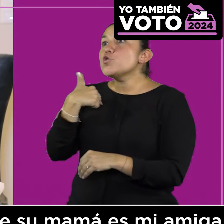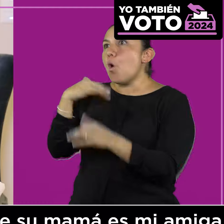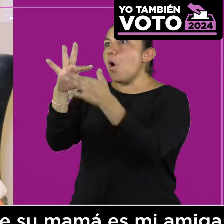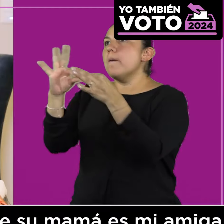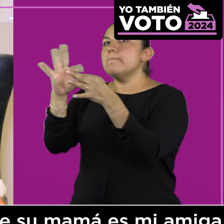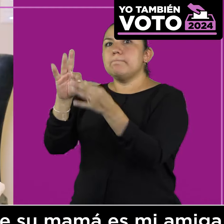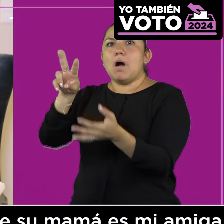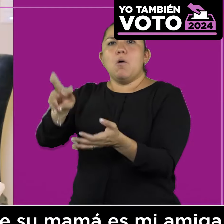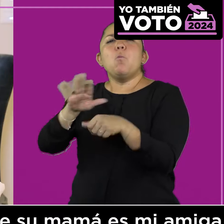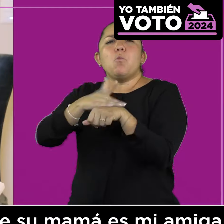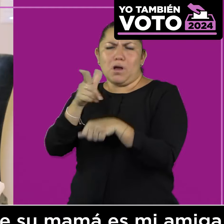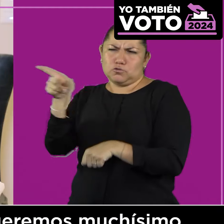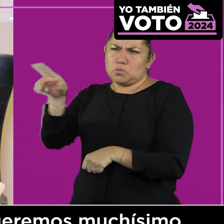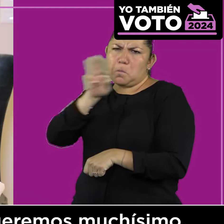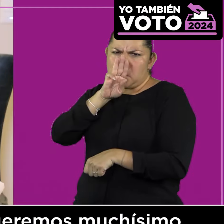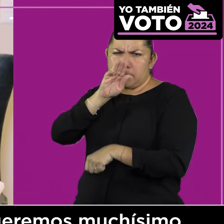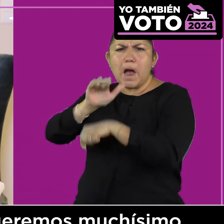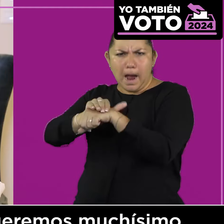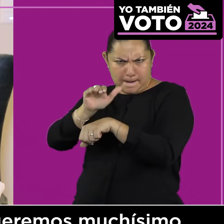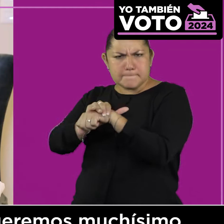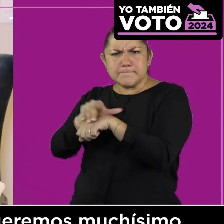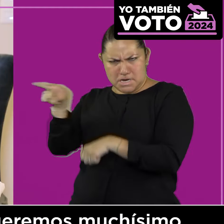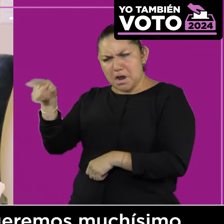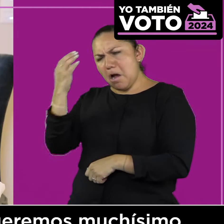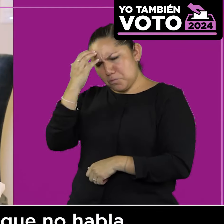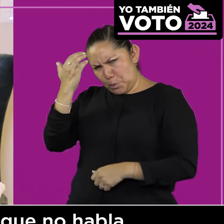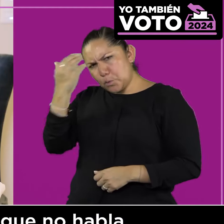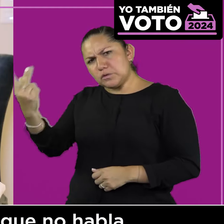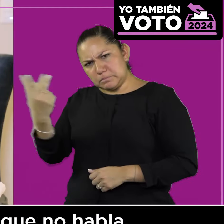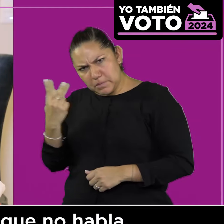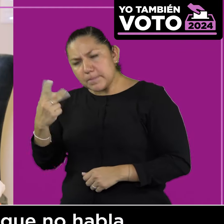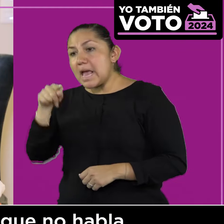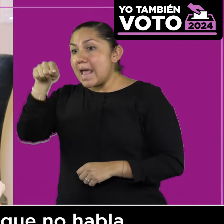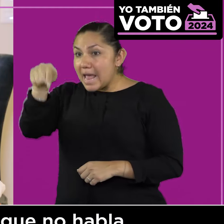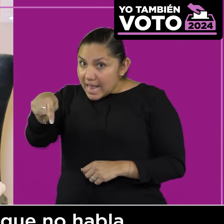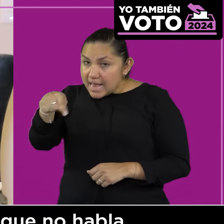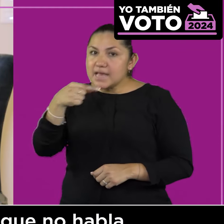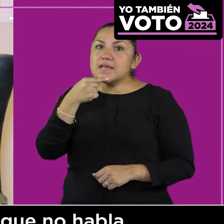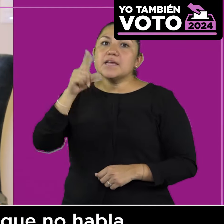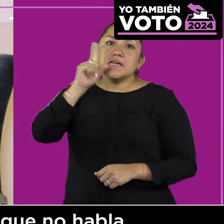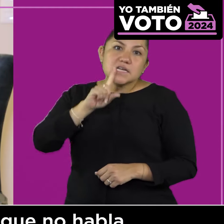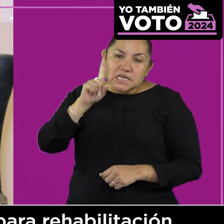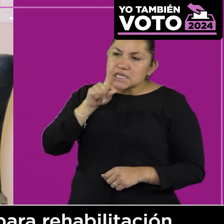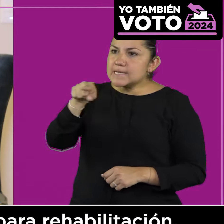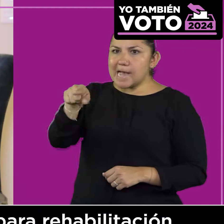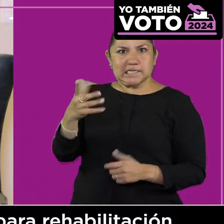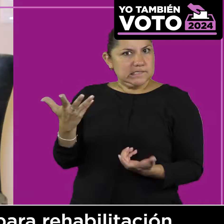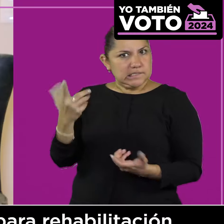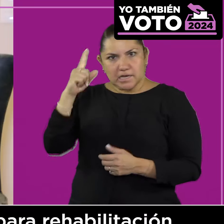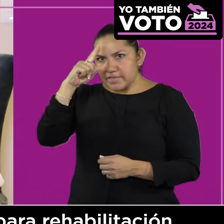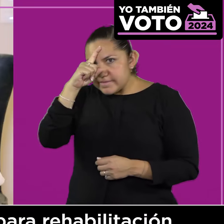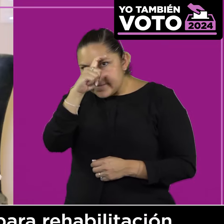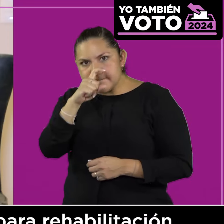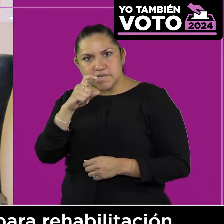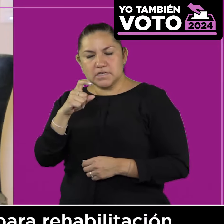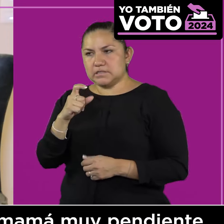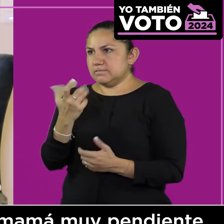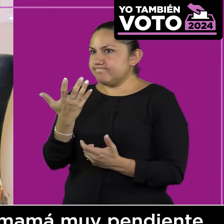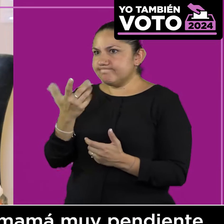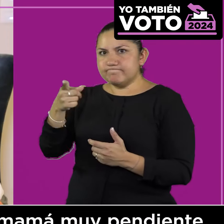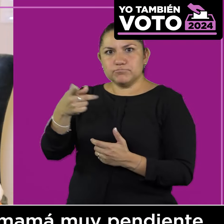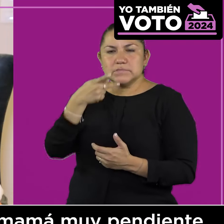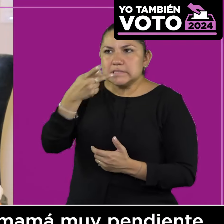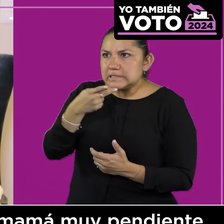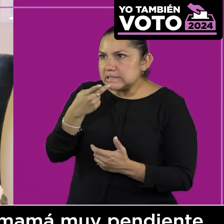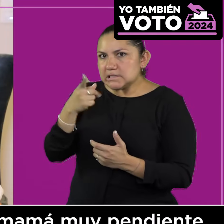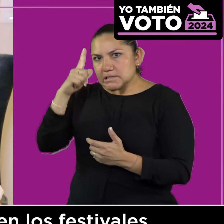me es mi amiga pues y es una niña que queremos muchísimo y a pesar de que no ha habla Ella sí la mamá la lleva para rehabilitación siempre